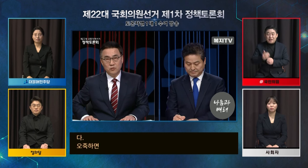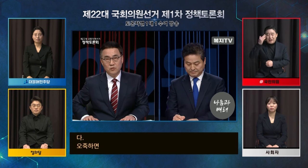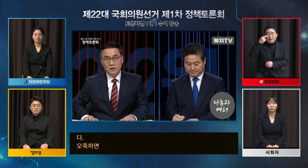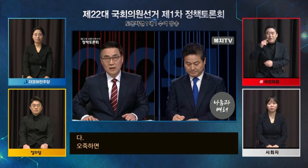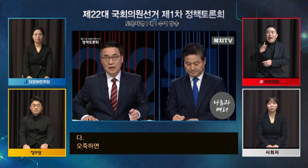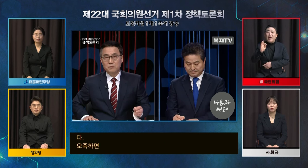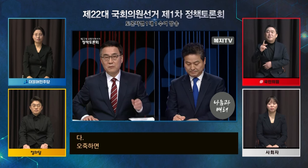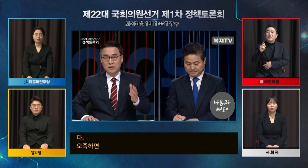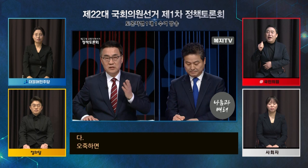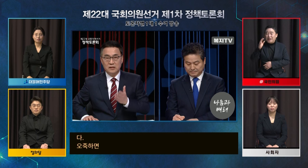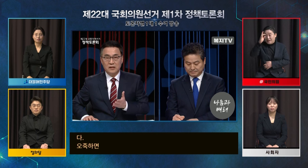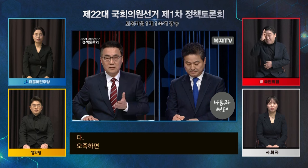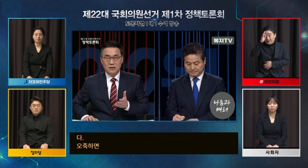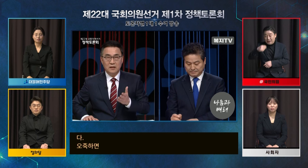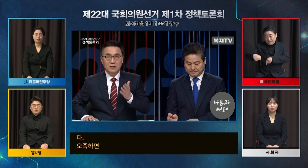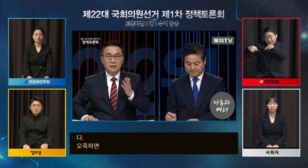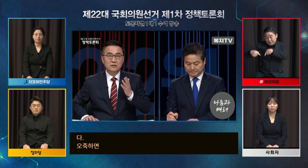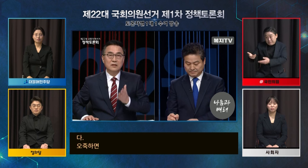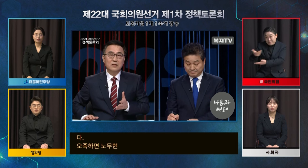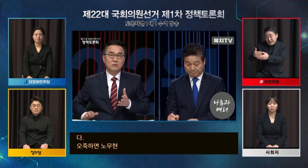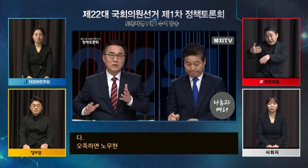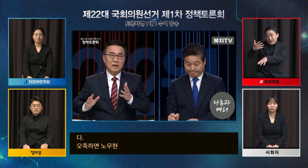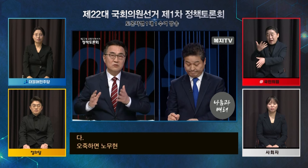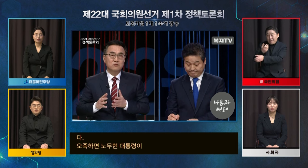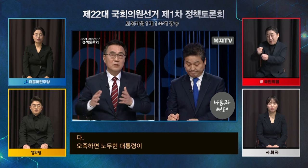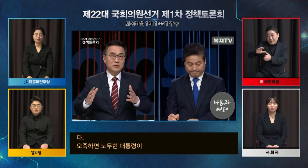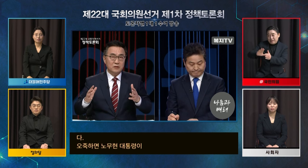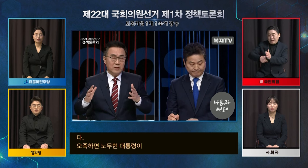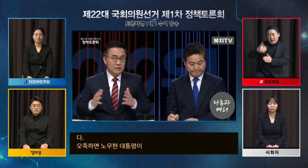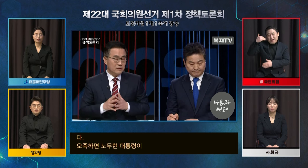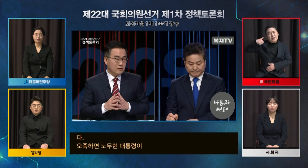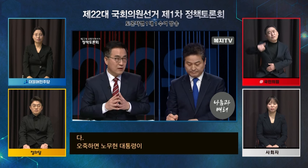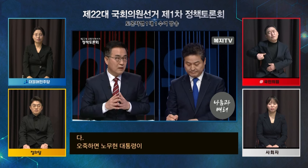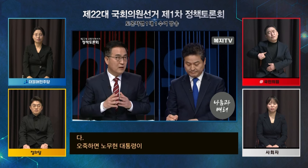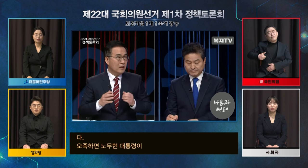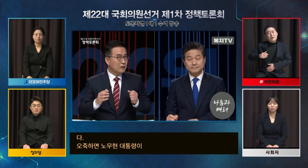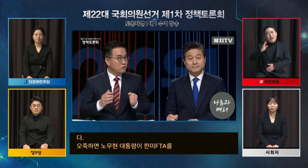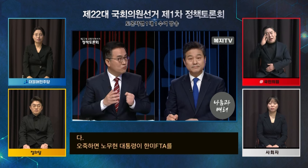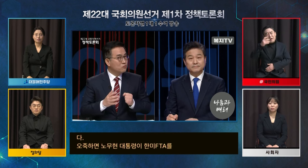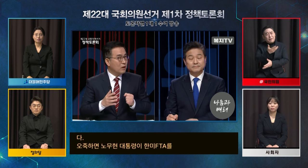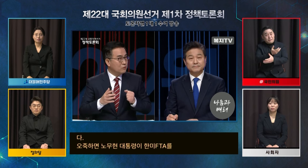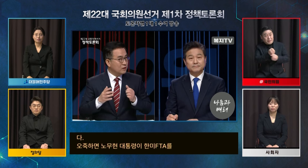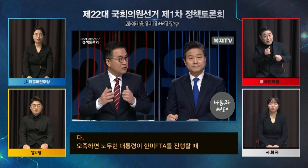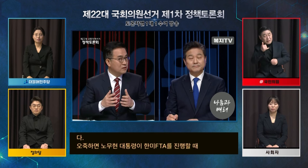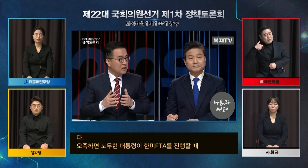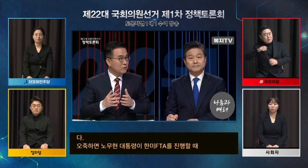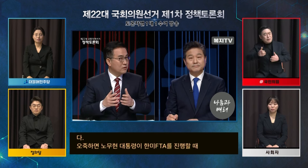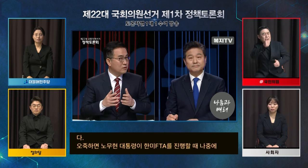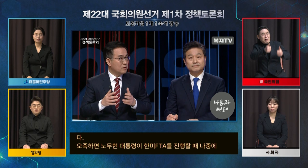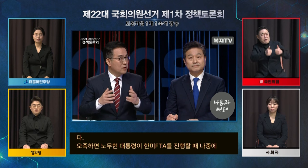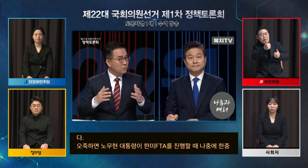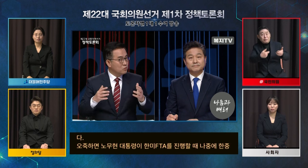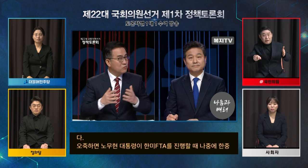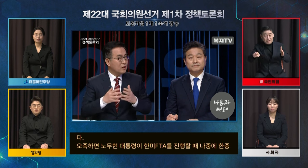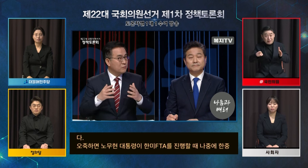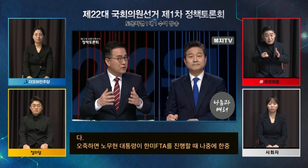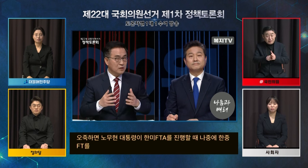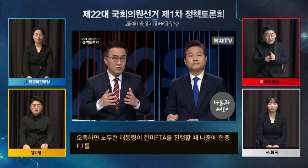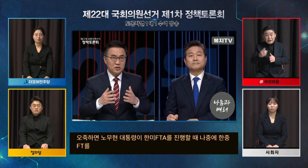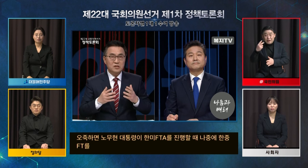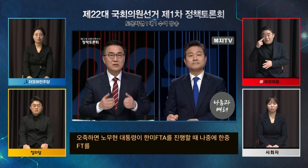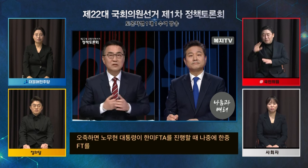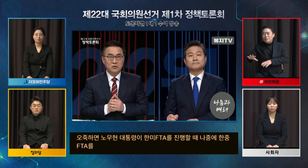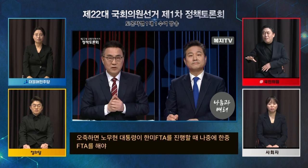FTA 수변을, 한미 FTA를 진행할 때 언젠가는 우리가 한중 FTA를 해야 되는데 중국과 우리가 경쟁하기 위해서는 미국과